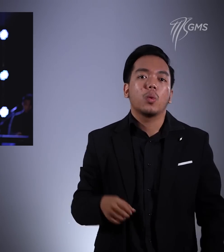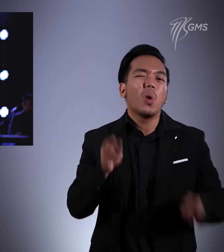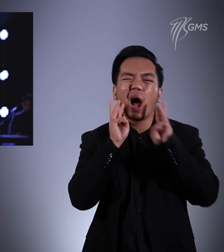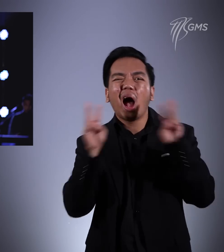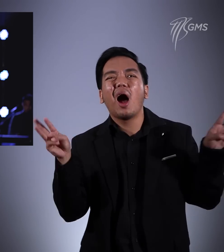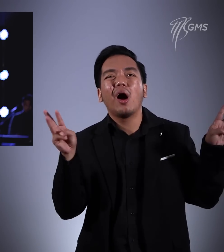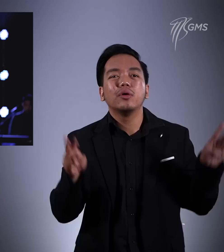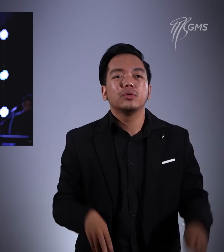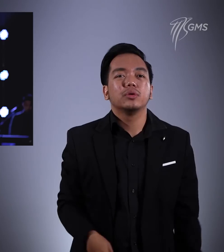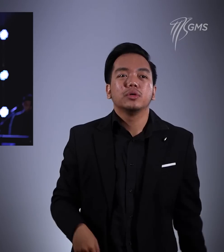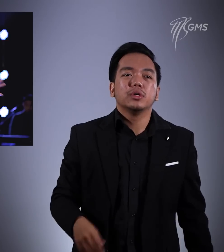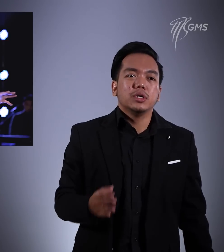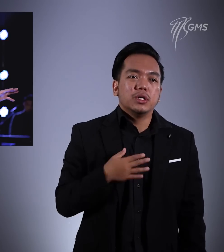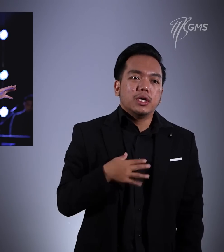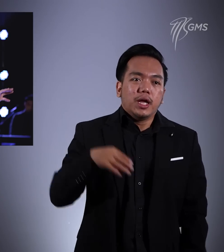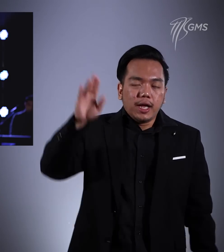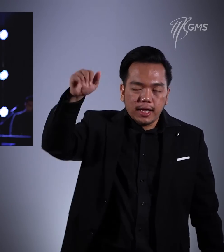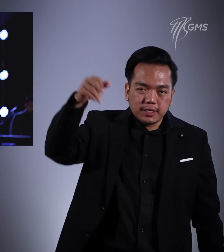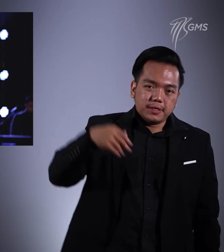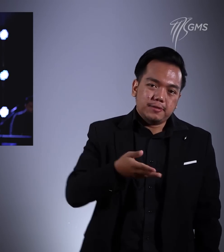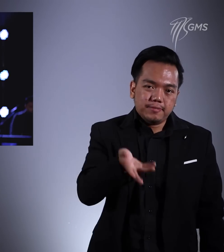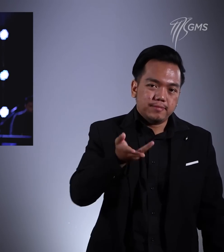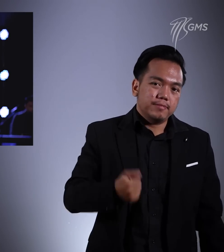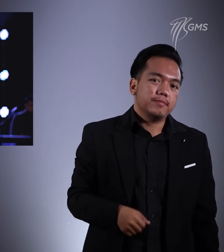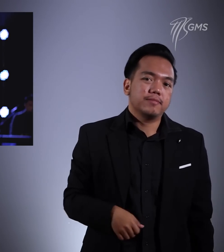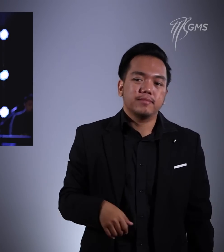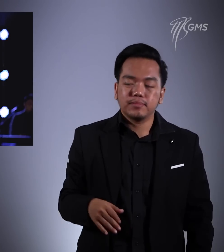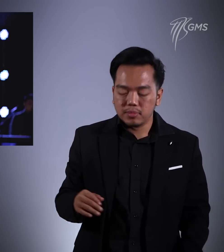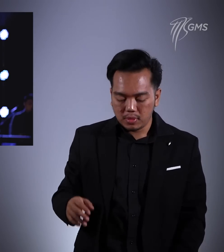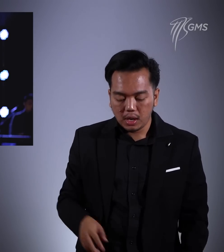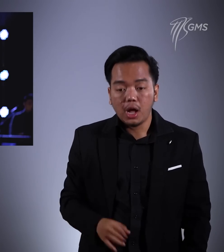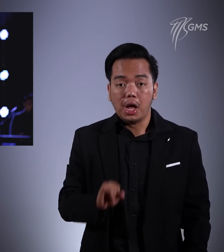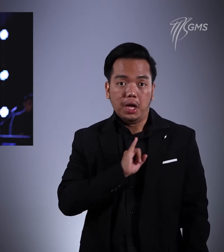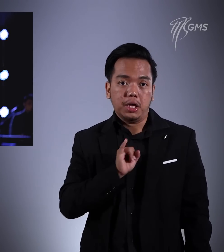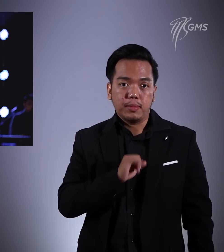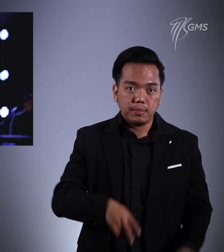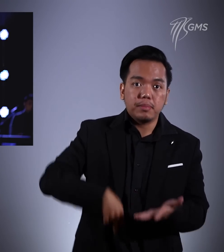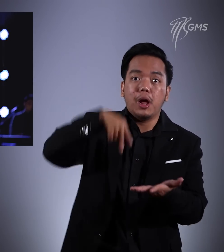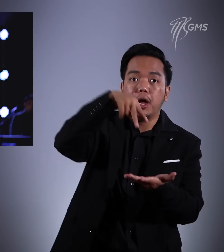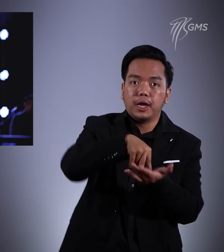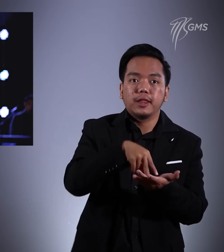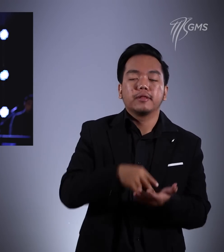Wow, coba ya, saya ajak Anda nostalgia mikir gini aja, iman kan bangkit ya. Kalau sampai nggak bangkit, betul-betul hati kita mati